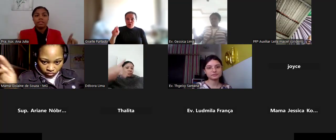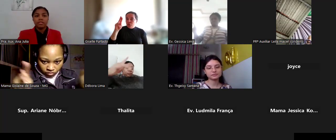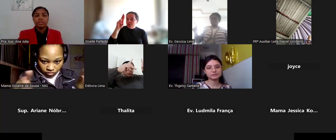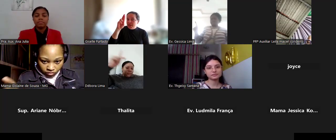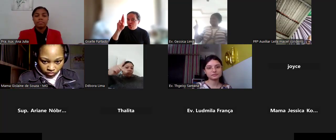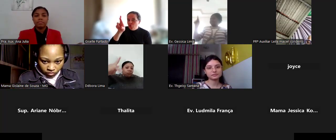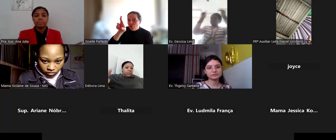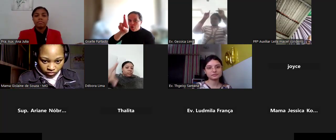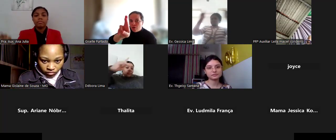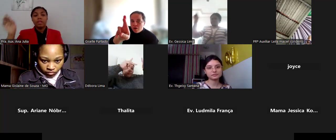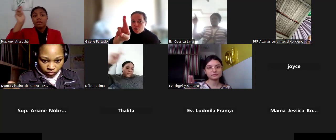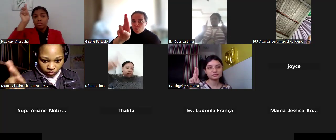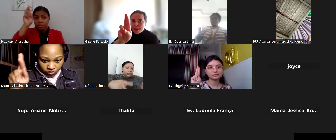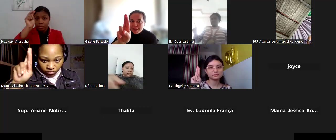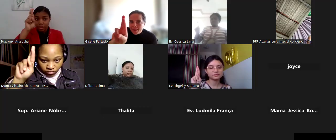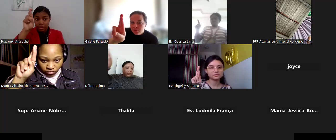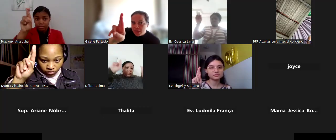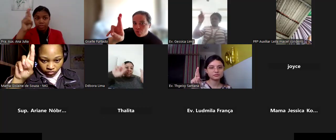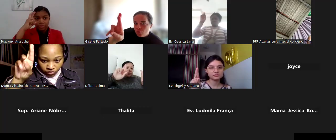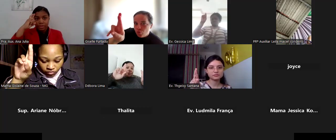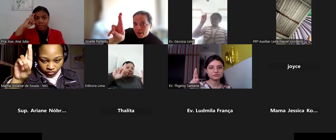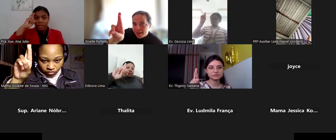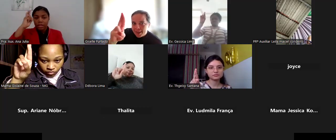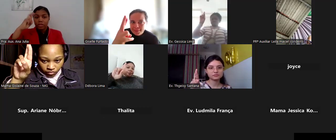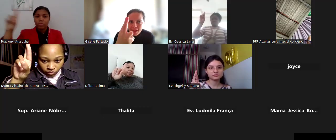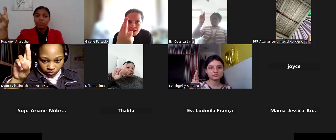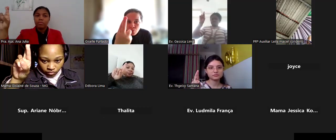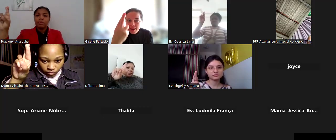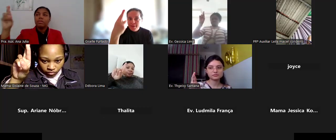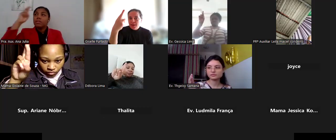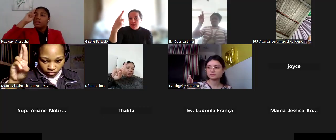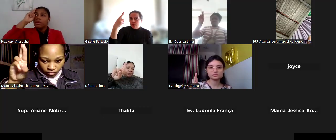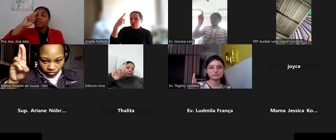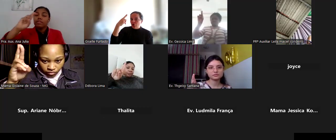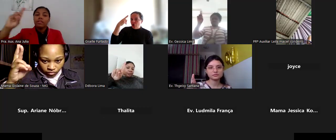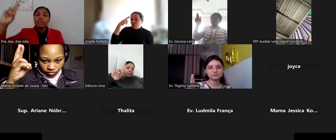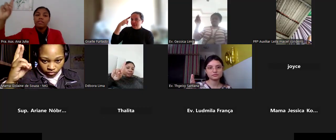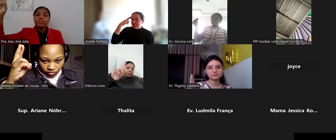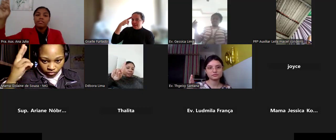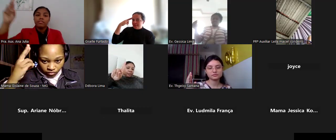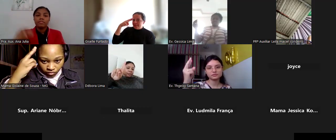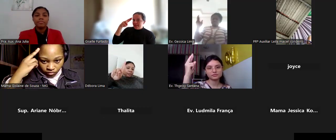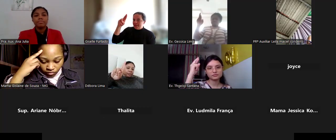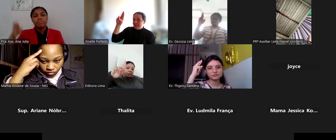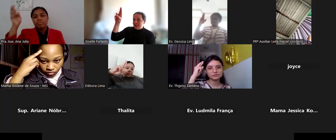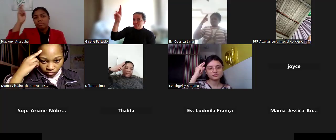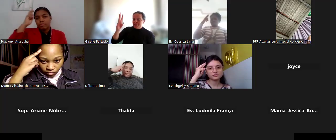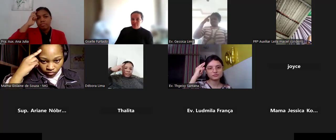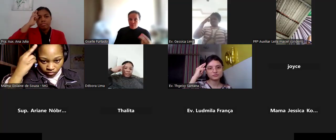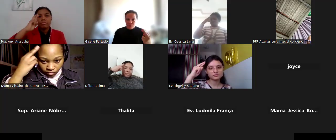Do Senhor, ó, o R, é o R, tá? O R, eu toco na testa e levo para